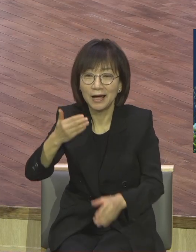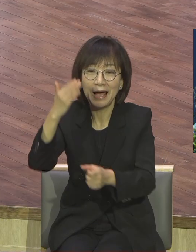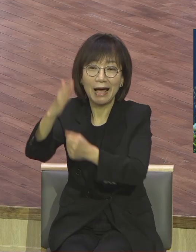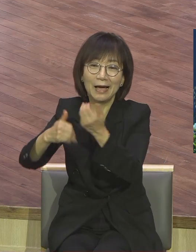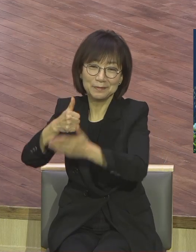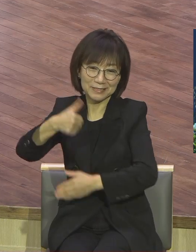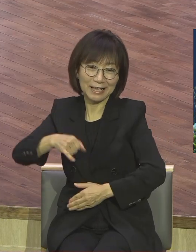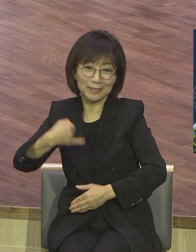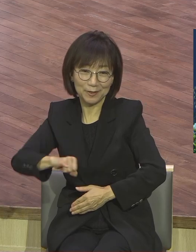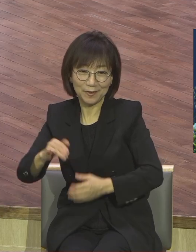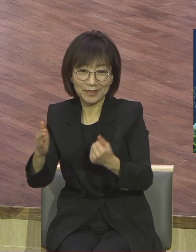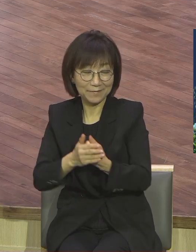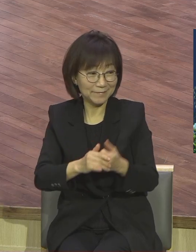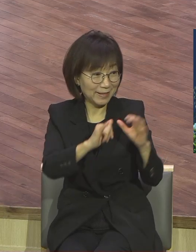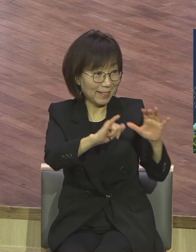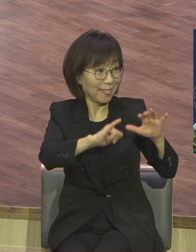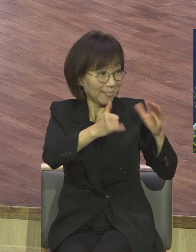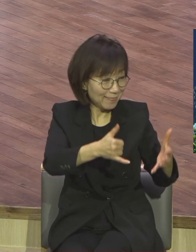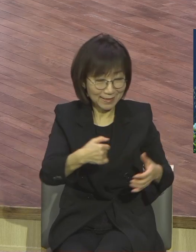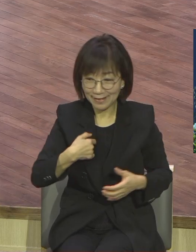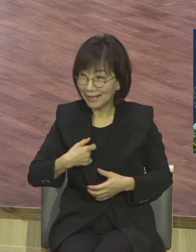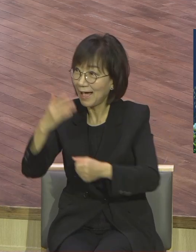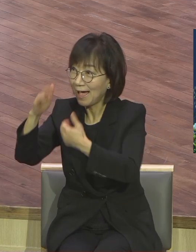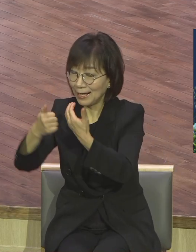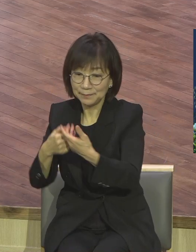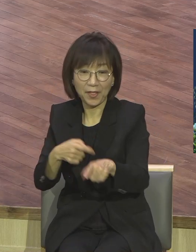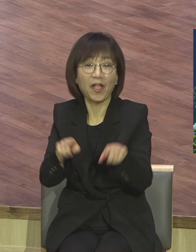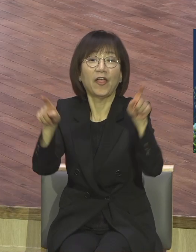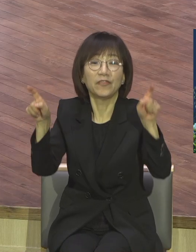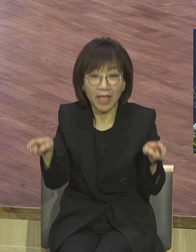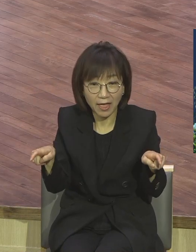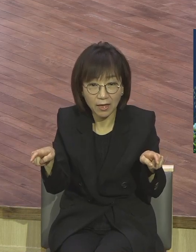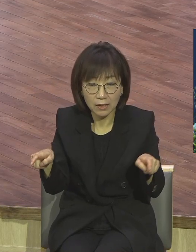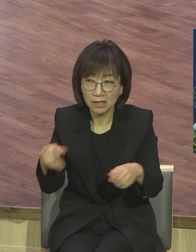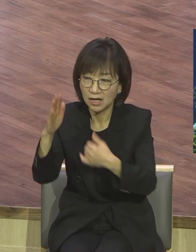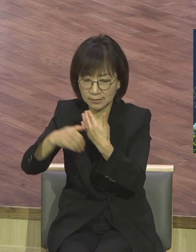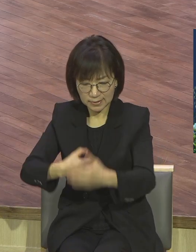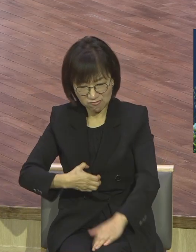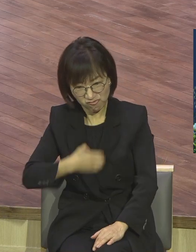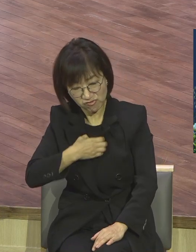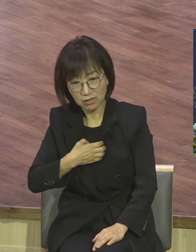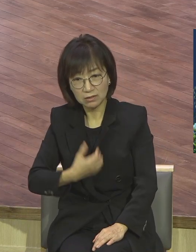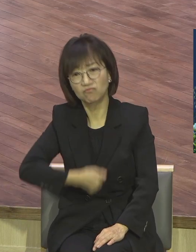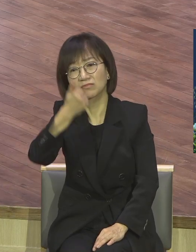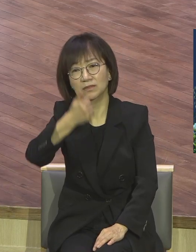양다리 걸쳤다가는 이것도 저것도 아무것도 안 되는 토해버리겠다.